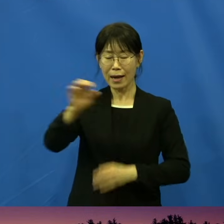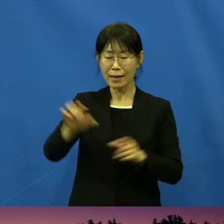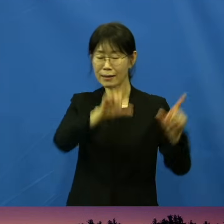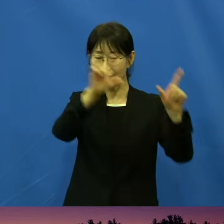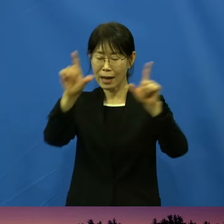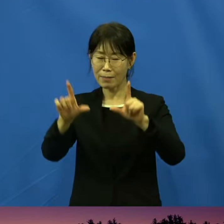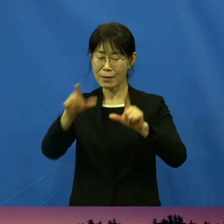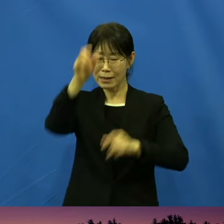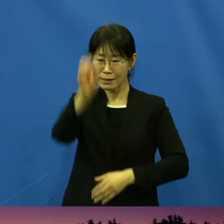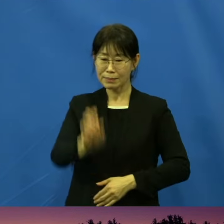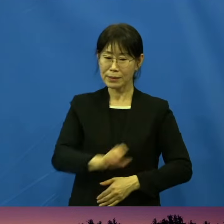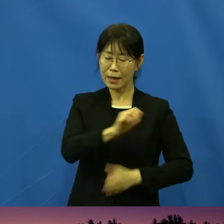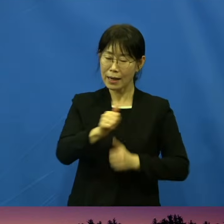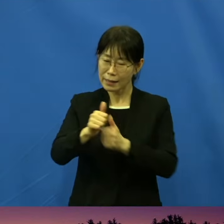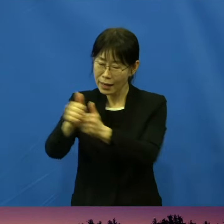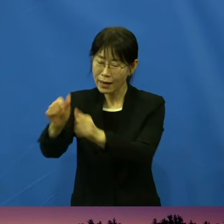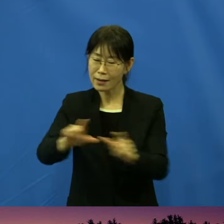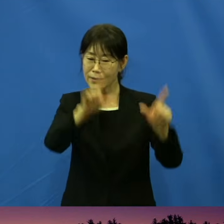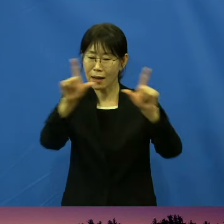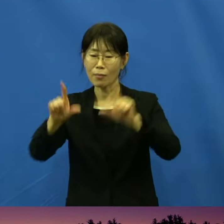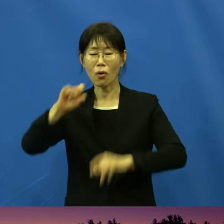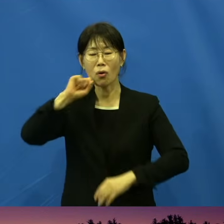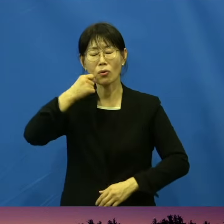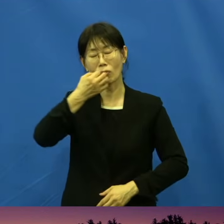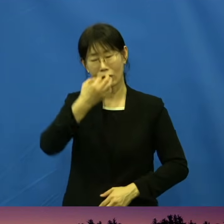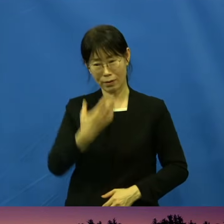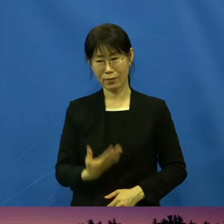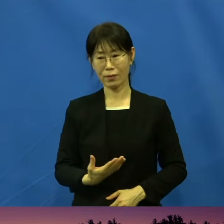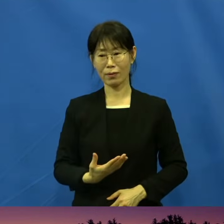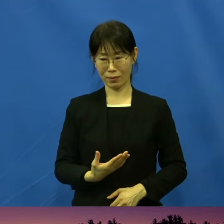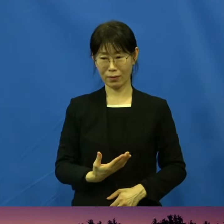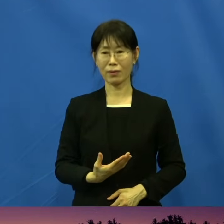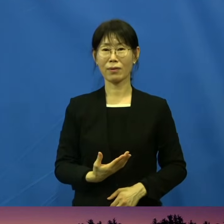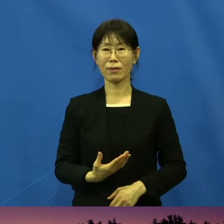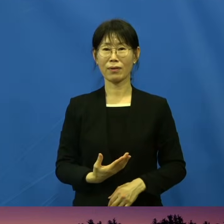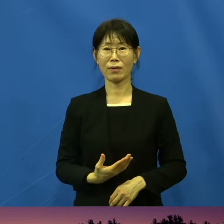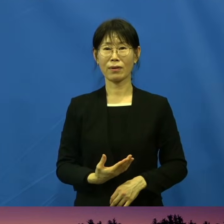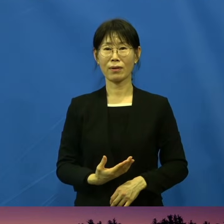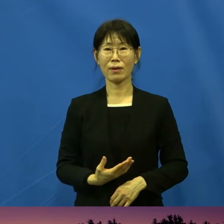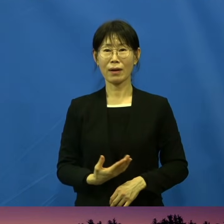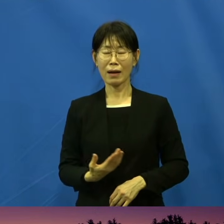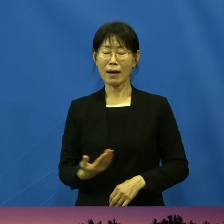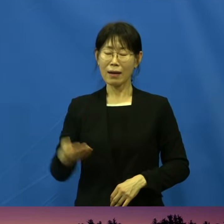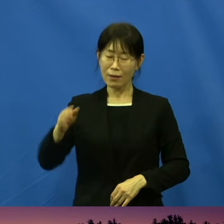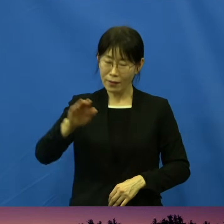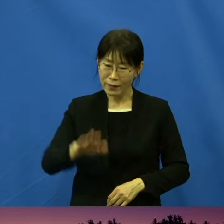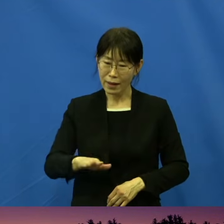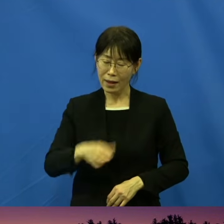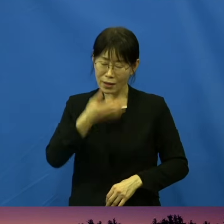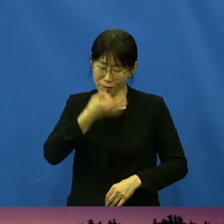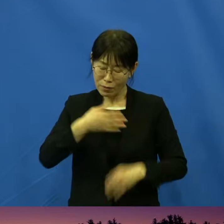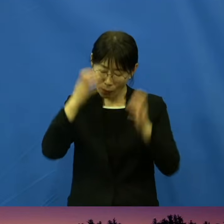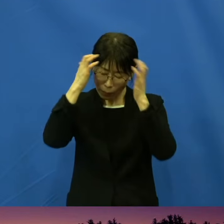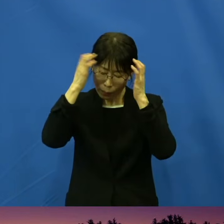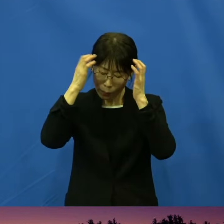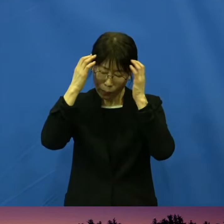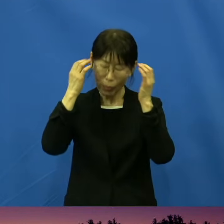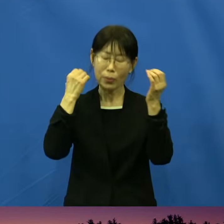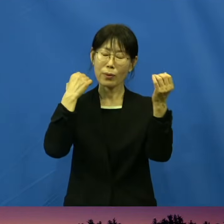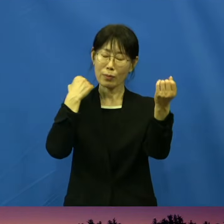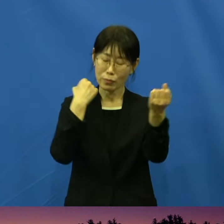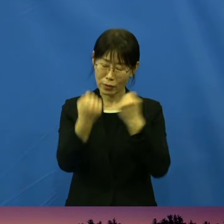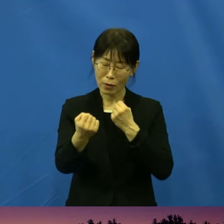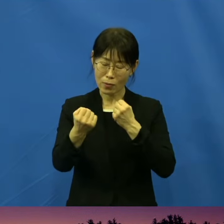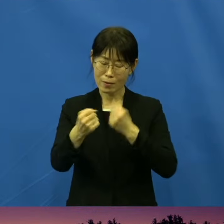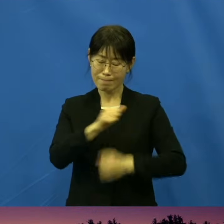그 십자가를 지고 자아가 죽는, 그리스도와 함께 죽는 그 경험을 하는 가운데 힘들 때가 있어요. 그걸 통과해내야